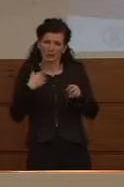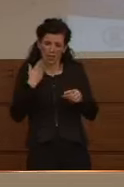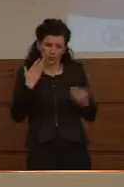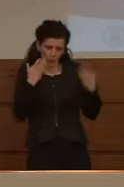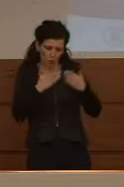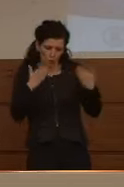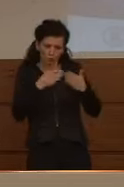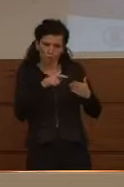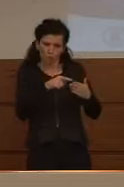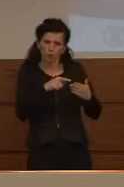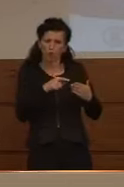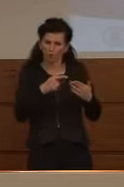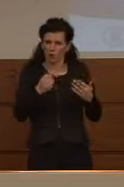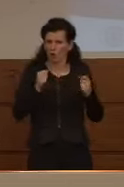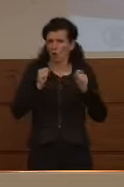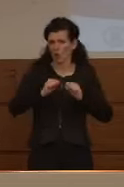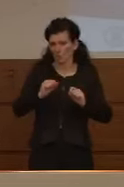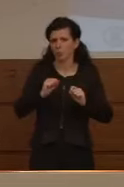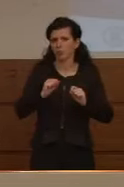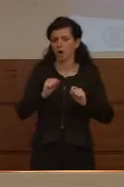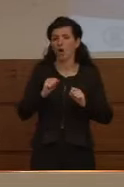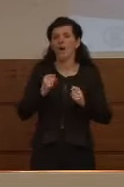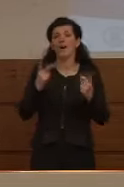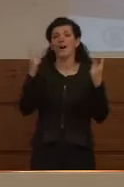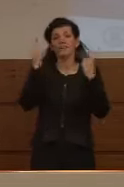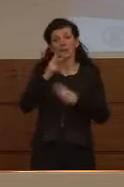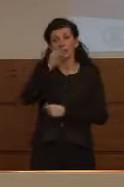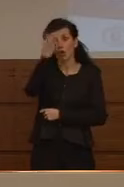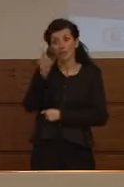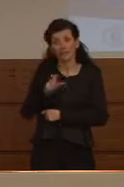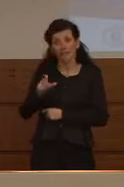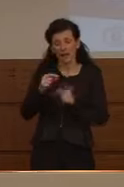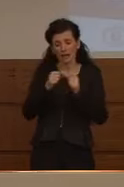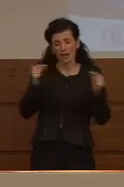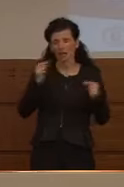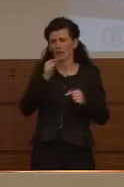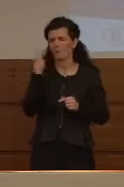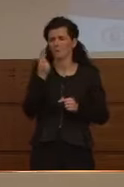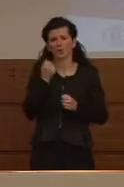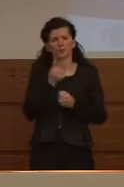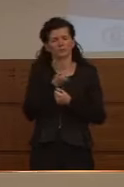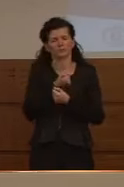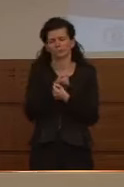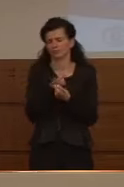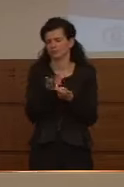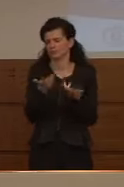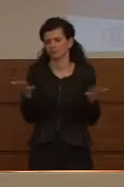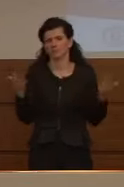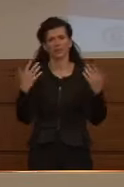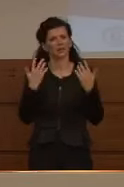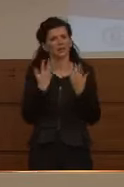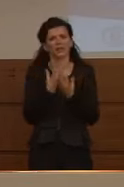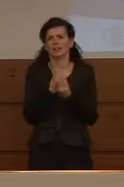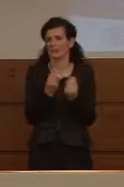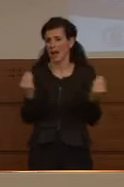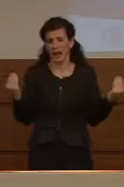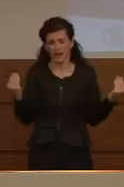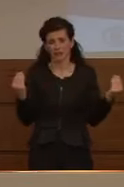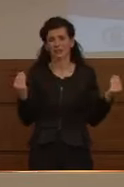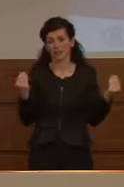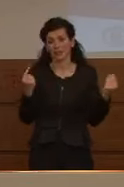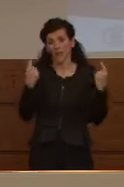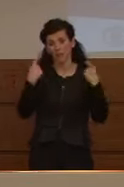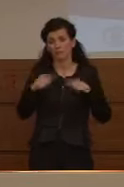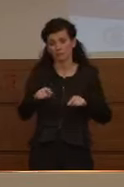tamponino il nostro paese ricordiamoci anche testa un dato da sottolineare perché l'impressione